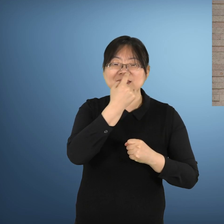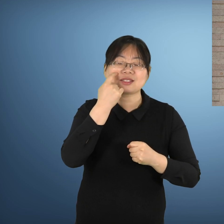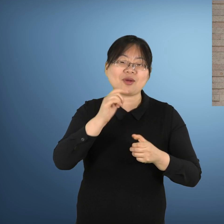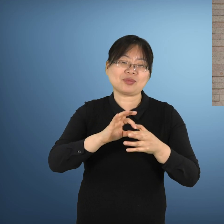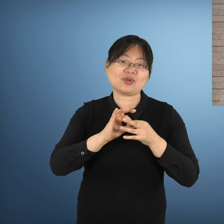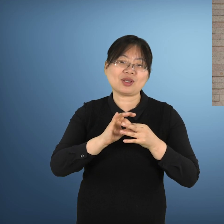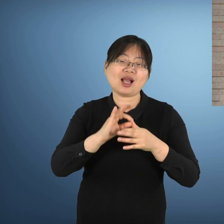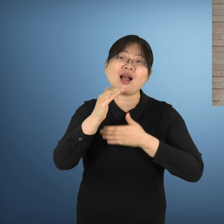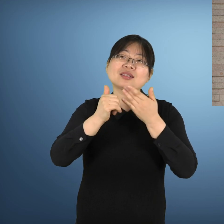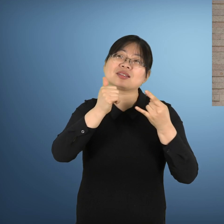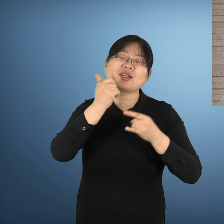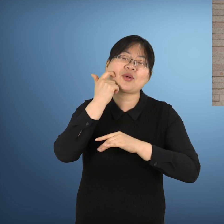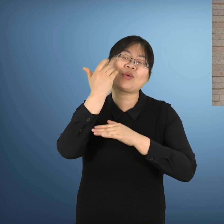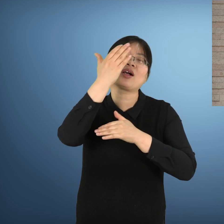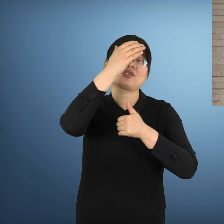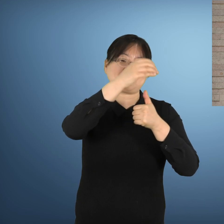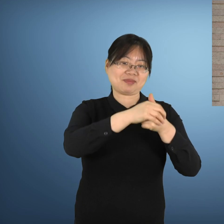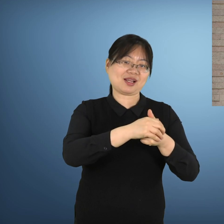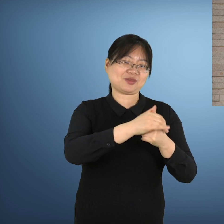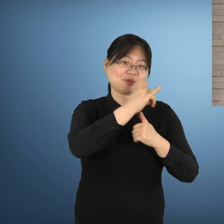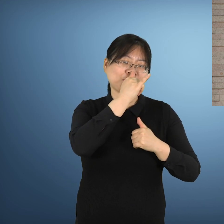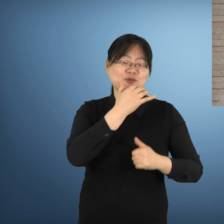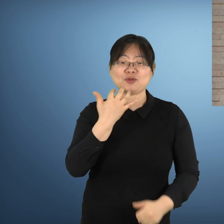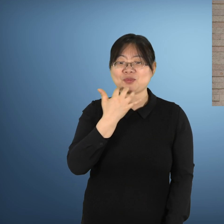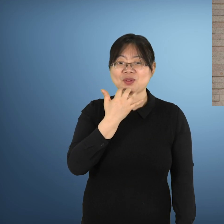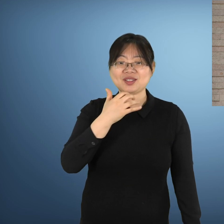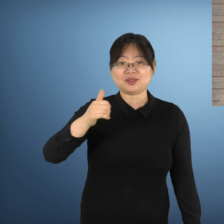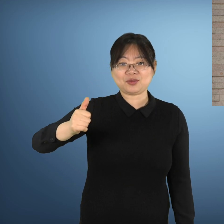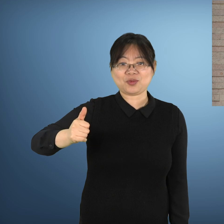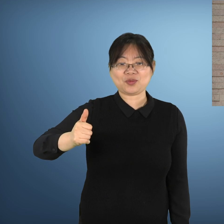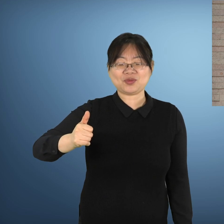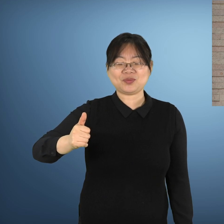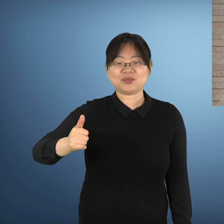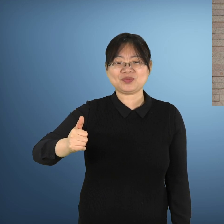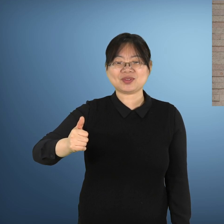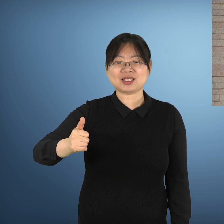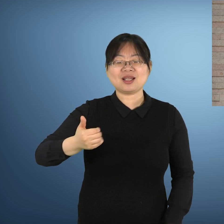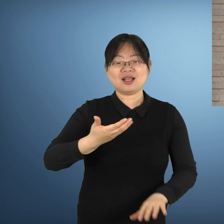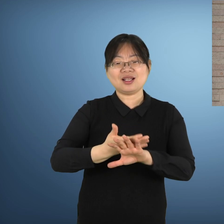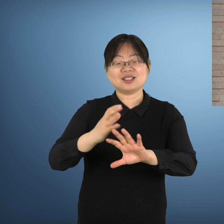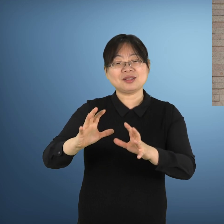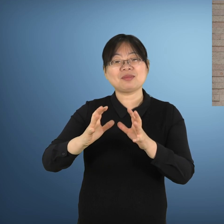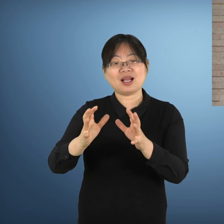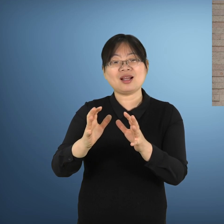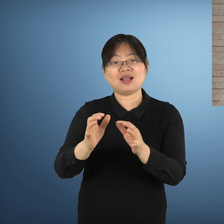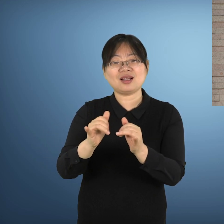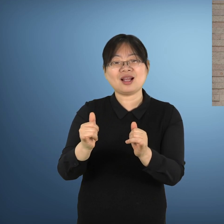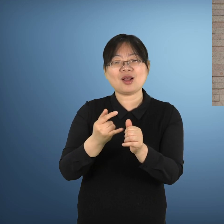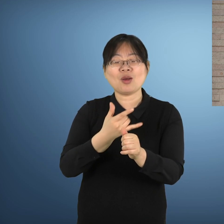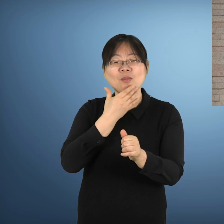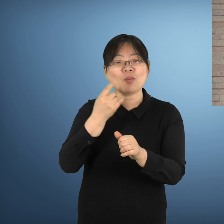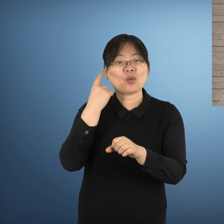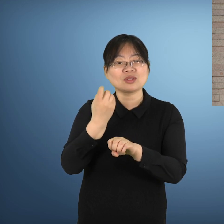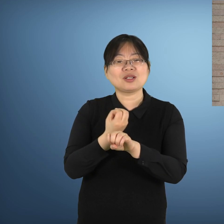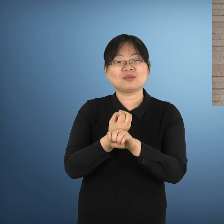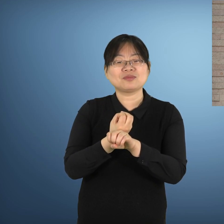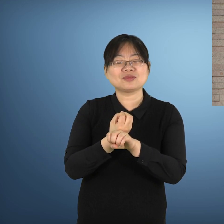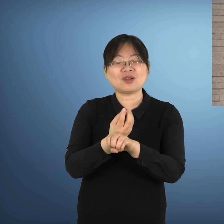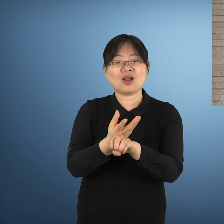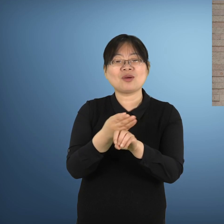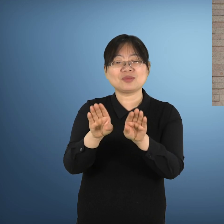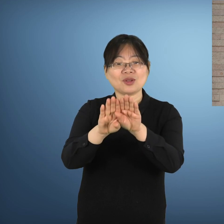증언함으로써 영광을 돌린 거고, 베드로는 이방에 복음의 문